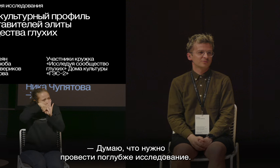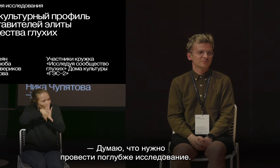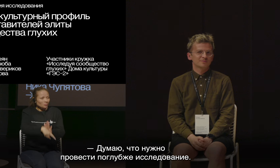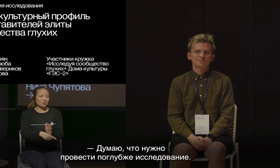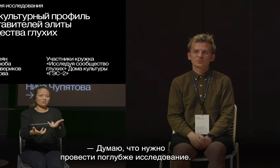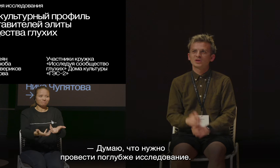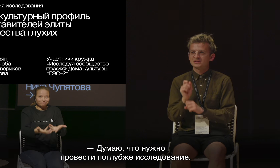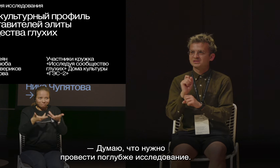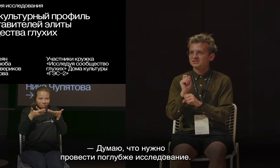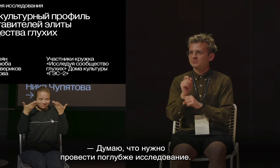Спасибо.